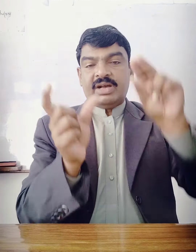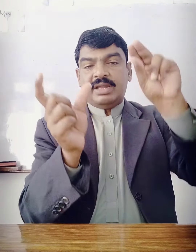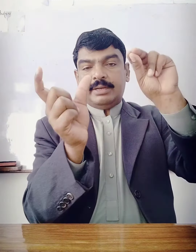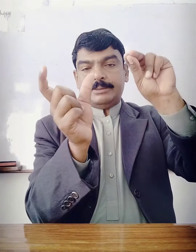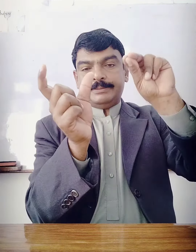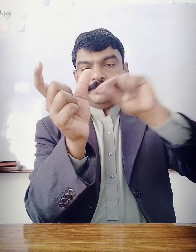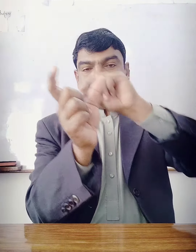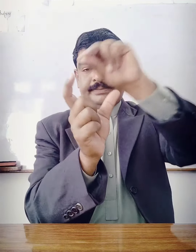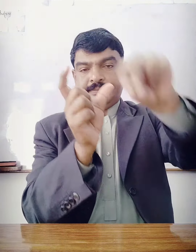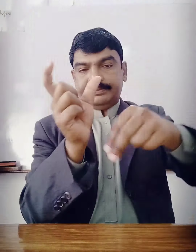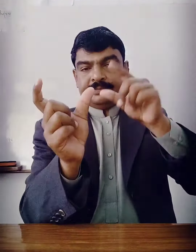शवाल,